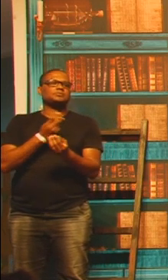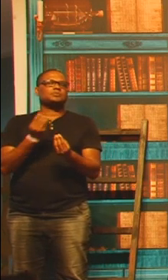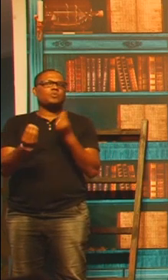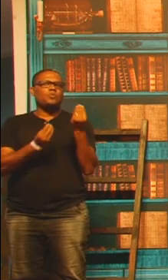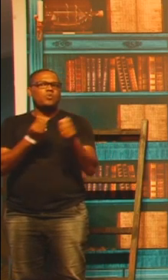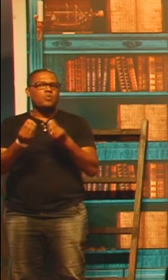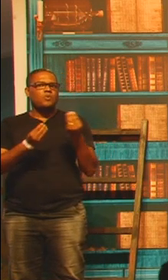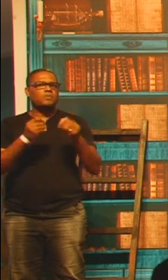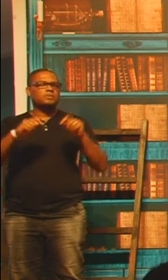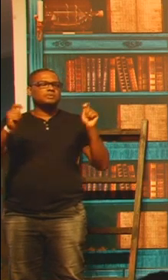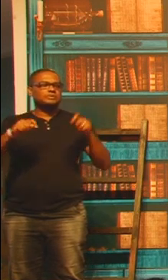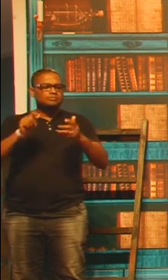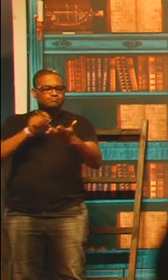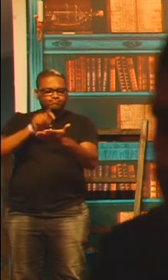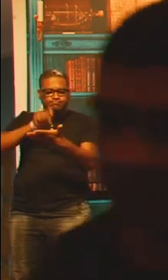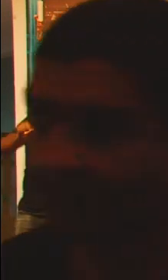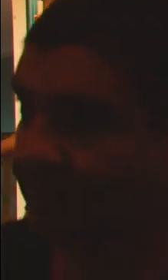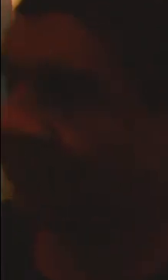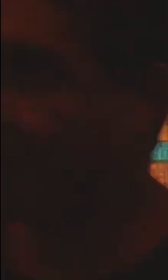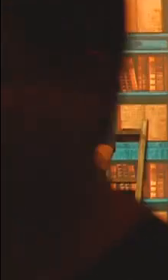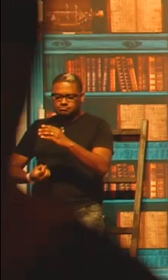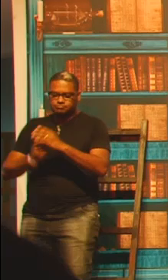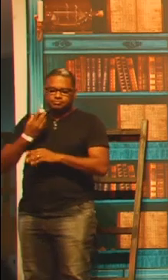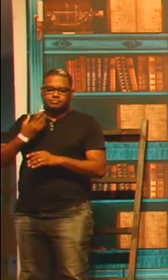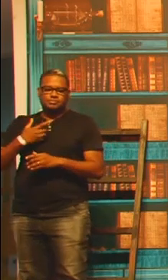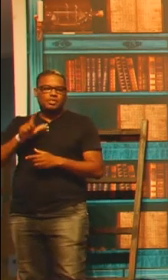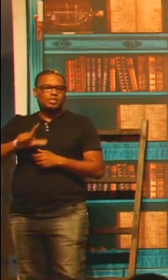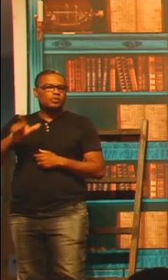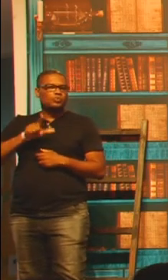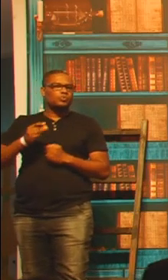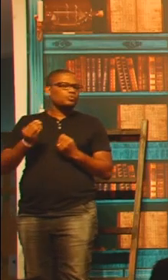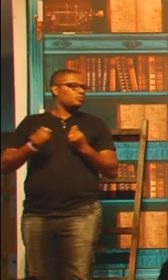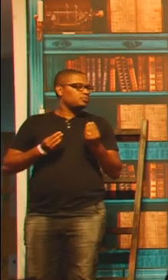a possibilidade de escrever, de produzir literatura?